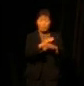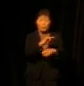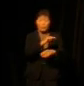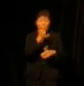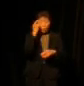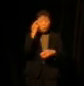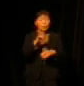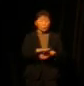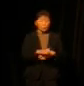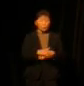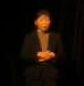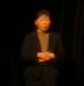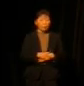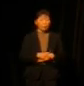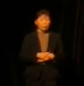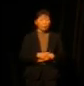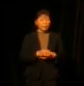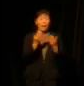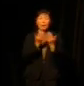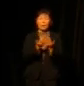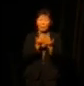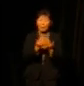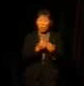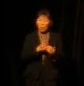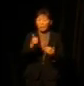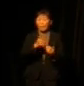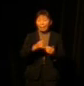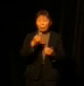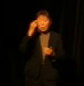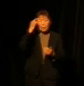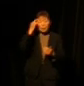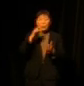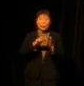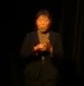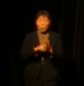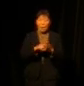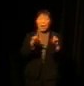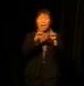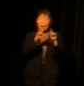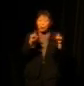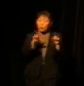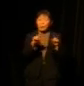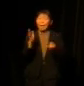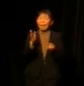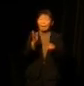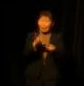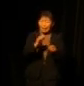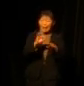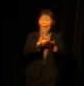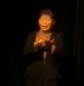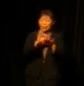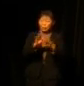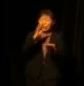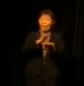で学校に勤務して気づいたことは、普段から備品の確認、使い方の確認、どこに